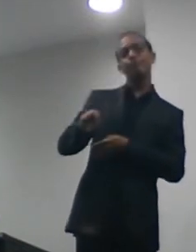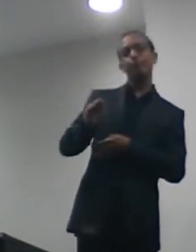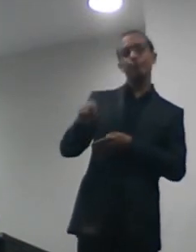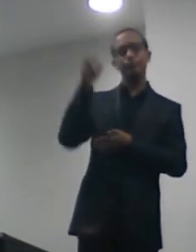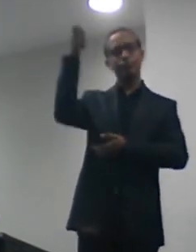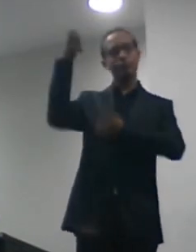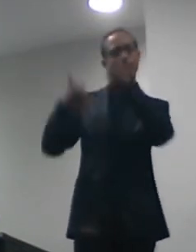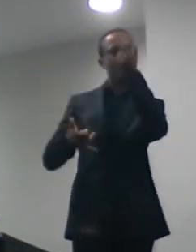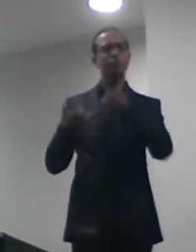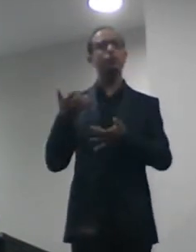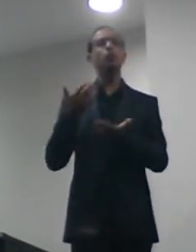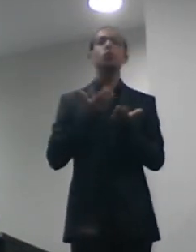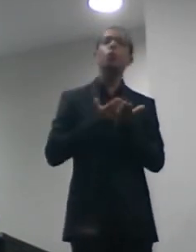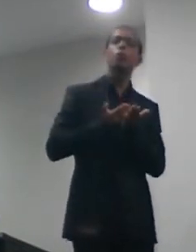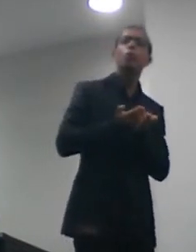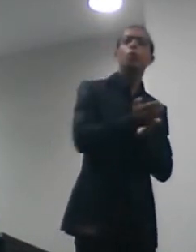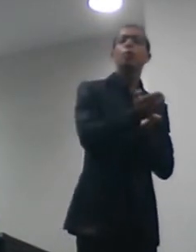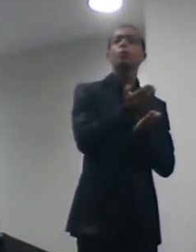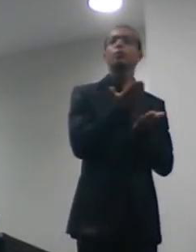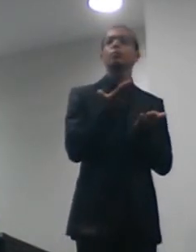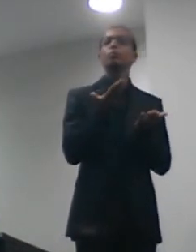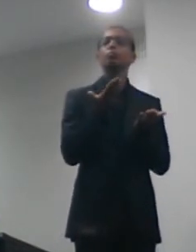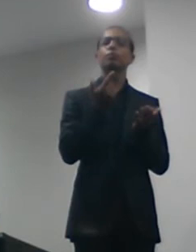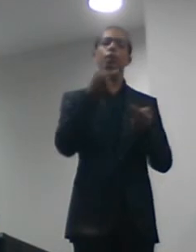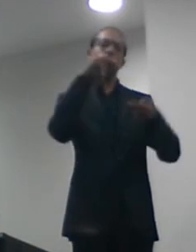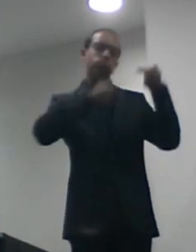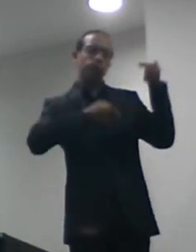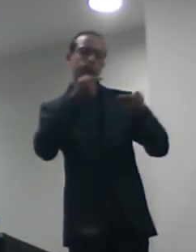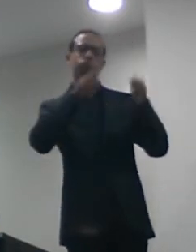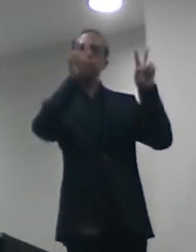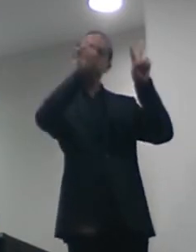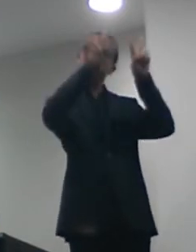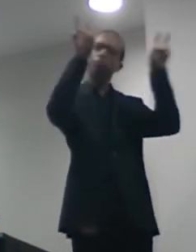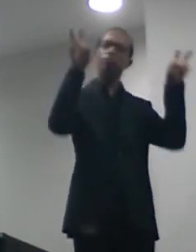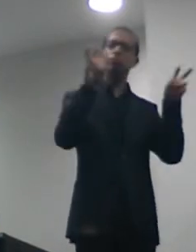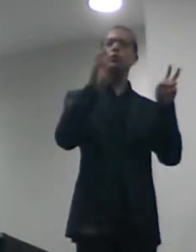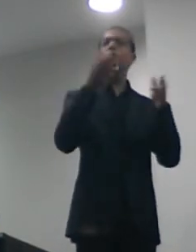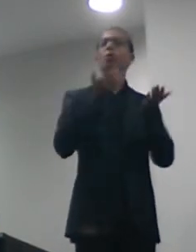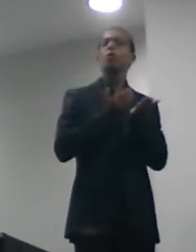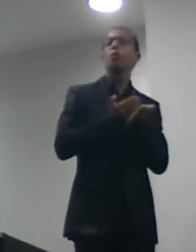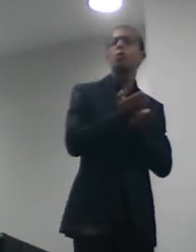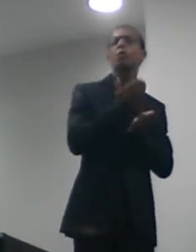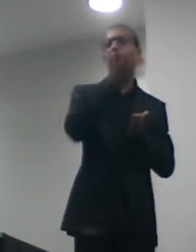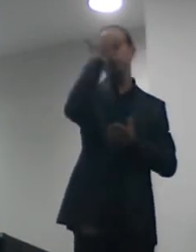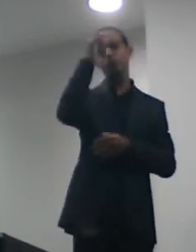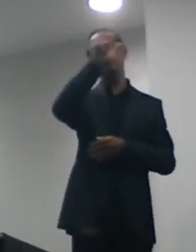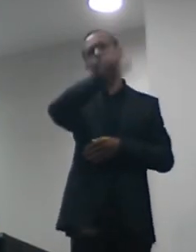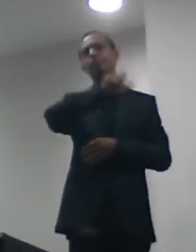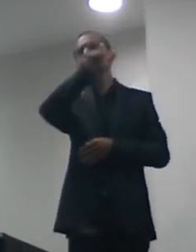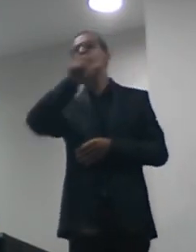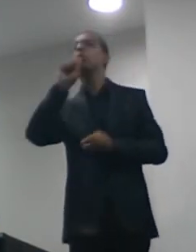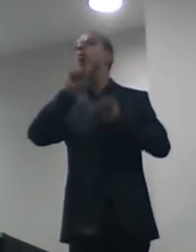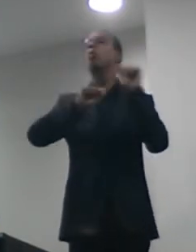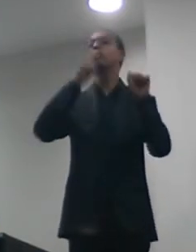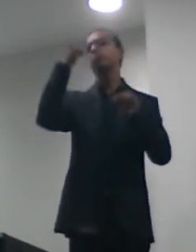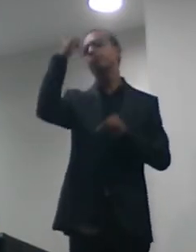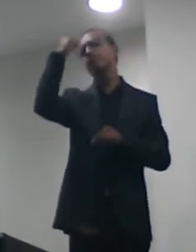relatada e começaram a assim se discutir sobre o tema. Inicialmente eram pessoas que eram consideradas